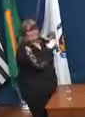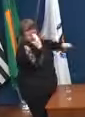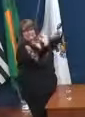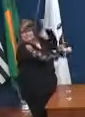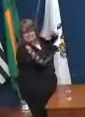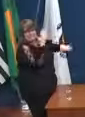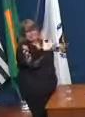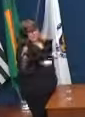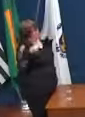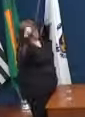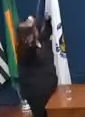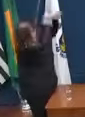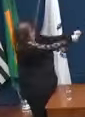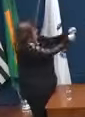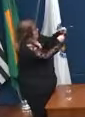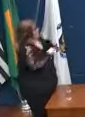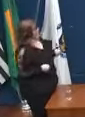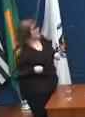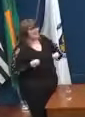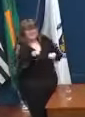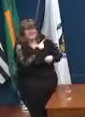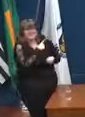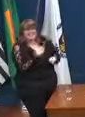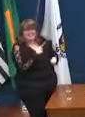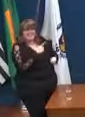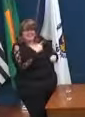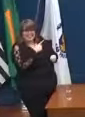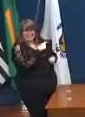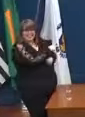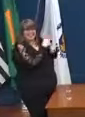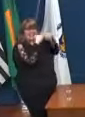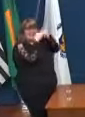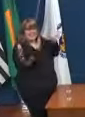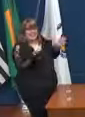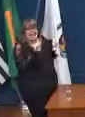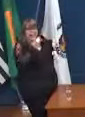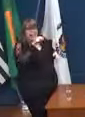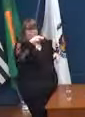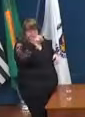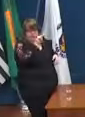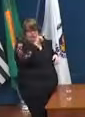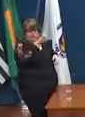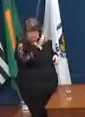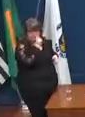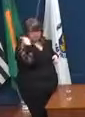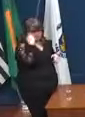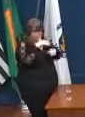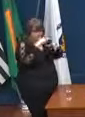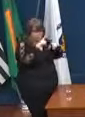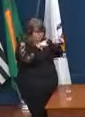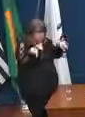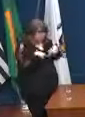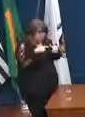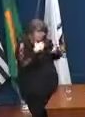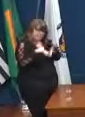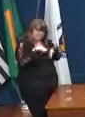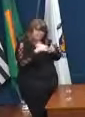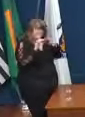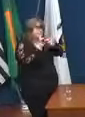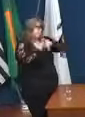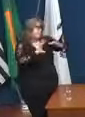e eu quero deixar para vocês o meu gabinete à disposição, o meu mandato à disposição. É um mandato muito